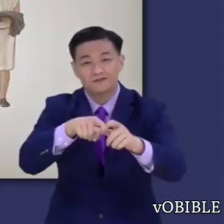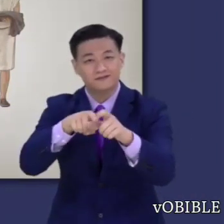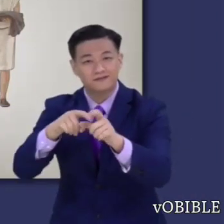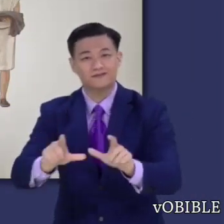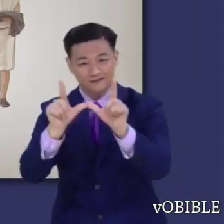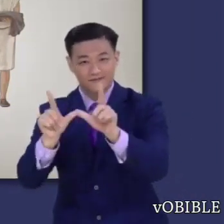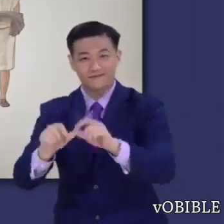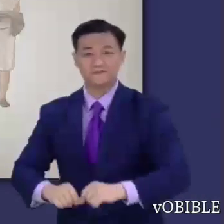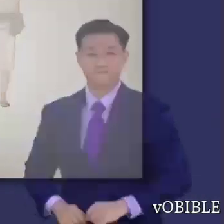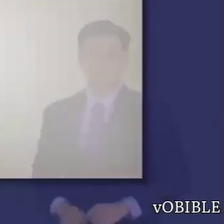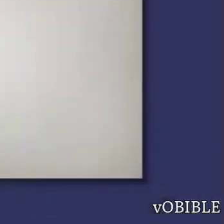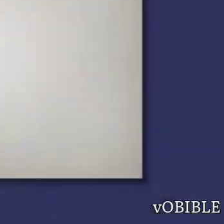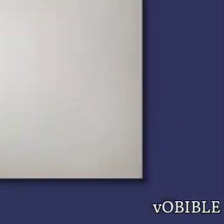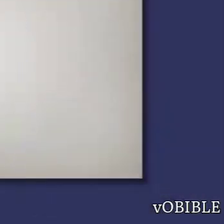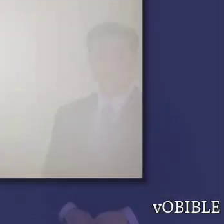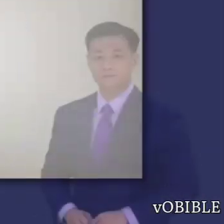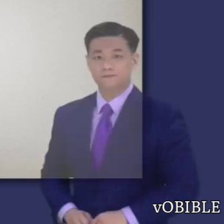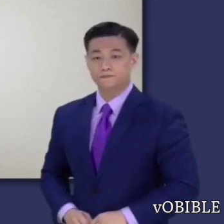撒罗尼迦的生活费用。